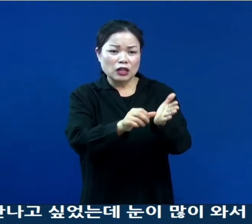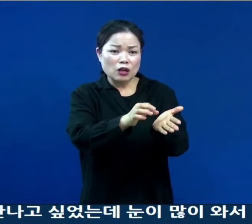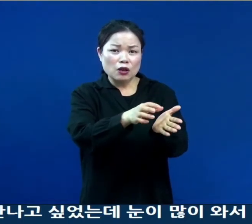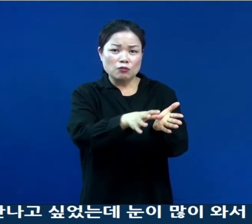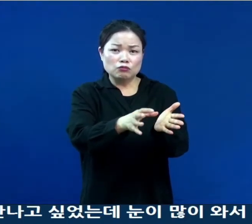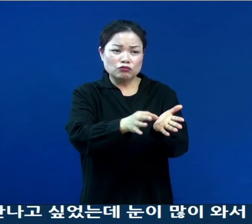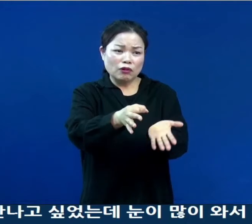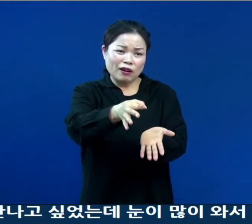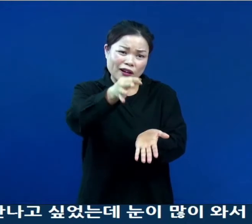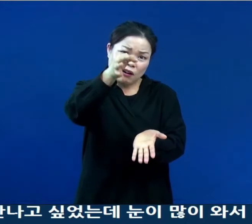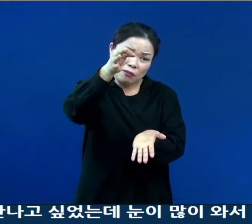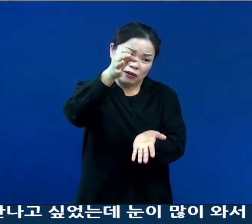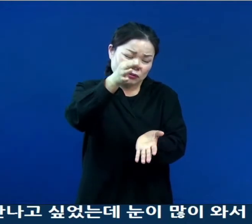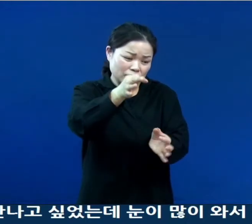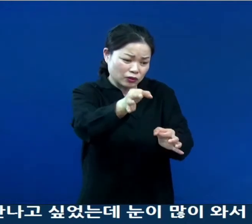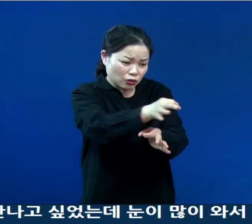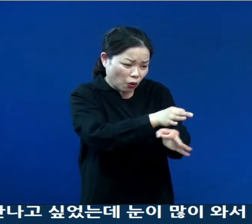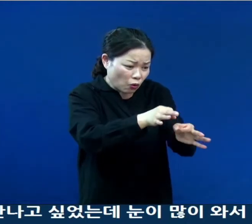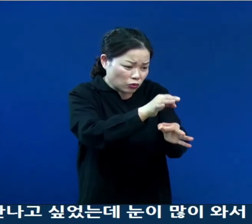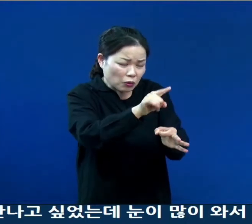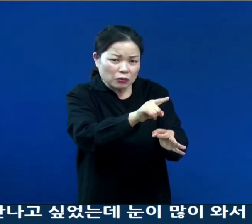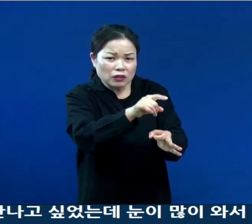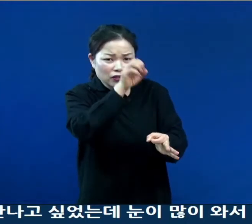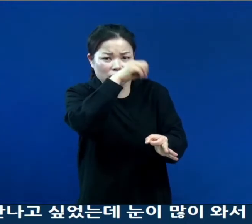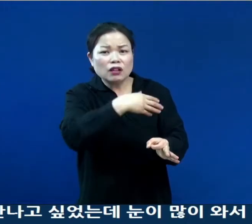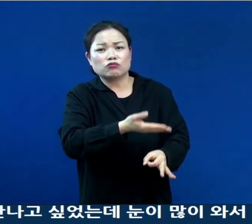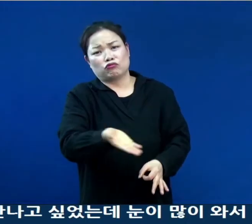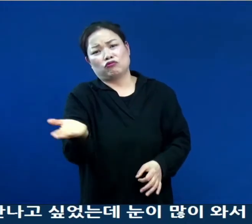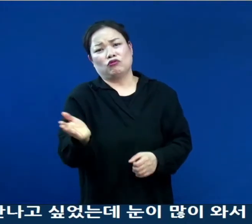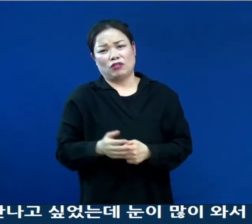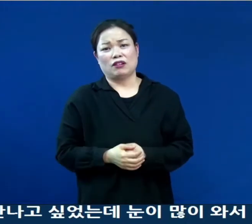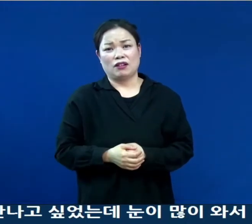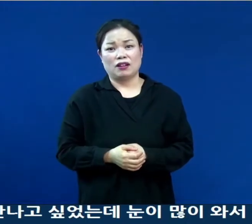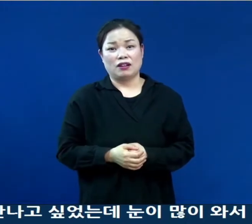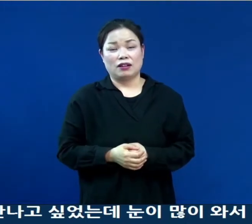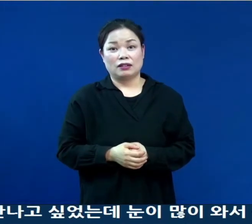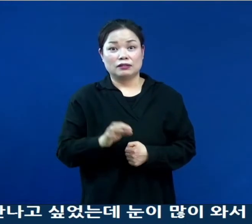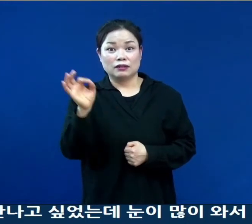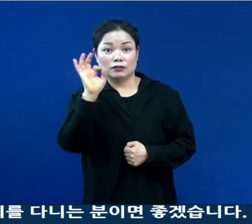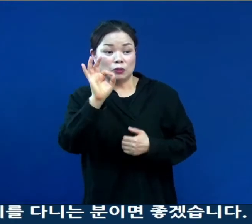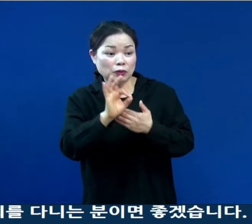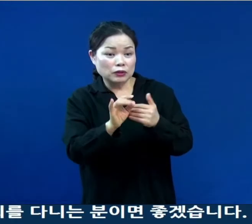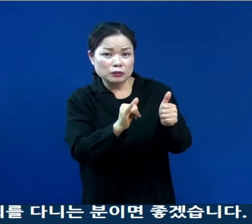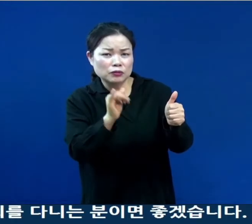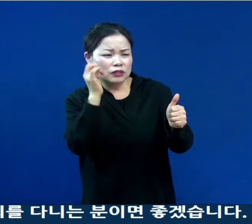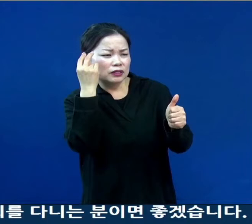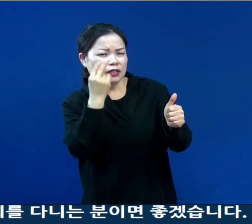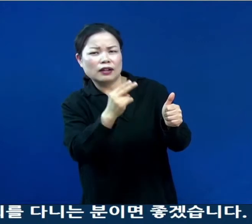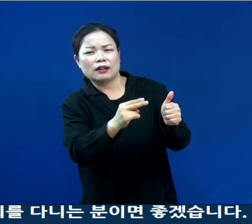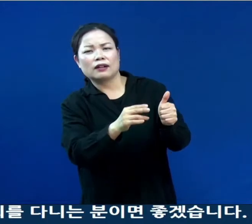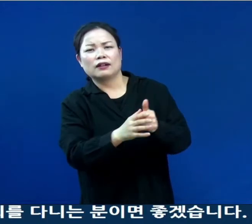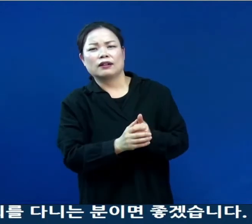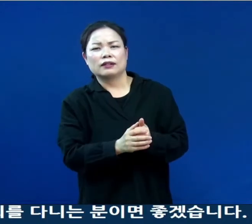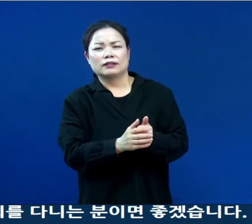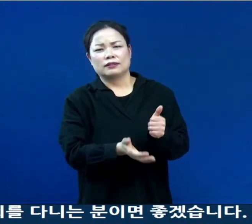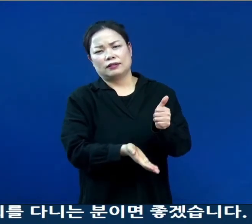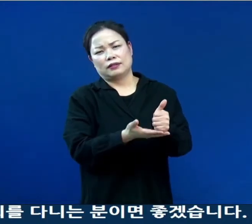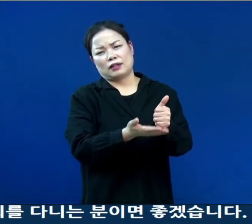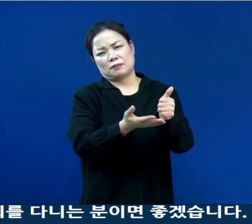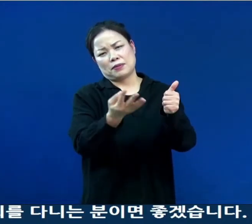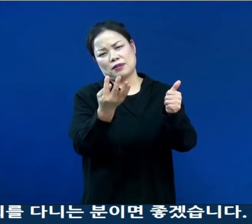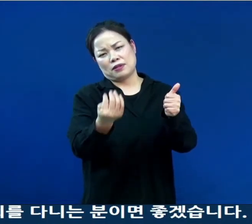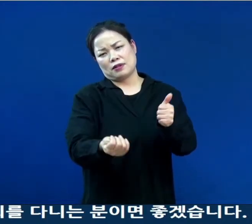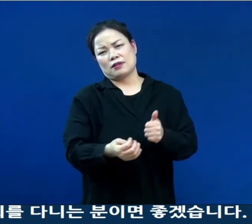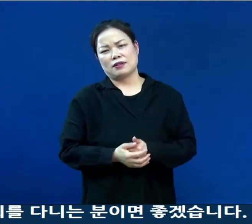물가와 경제상을 볼 때 거저 하는 행동이죠. 그래서 찾아보면 이분을 향한 칭찬이 참